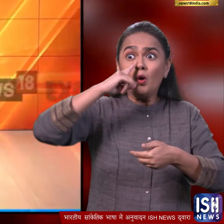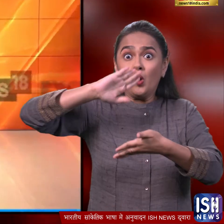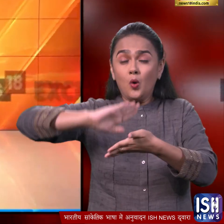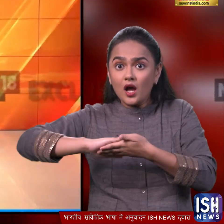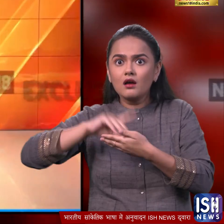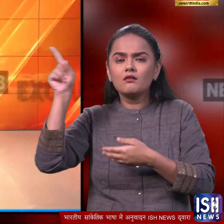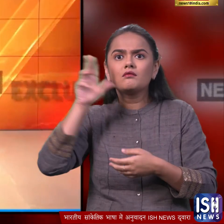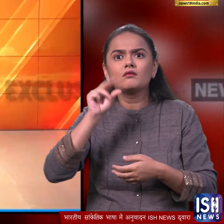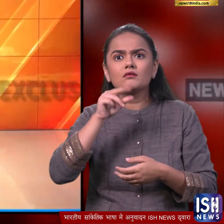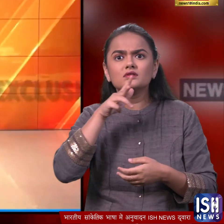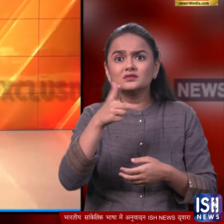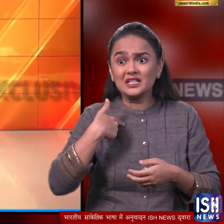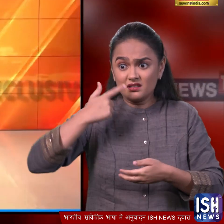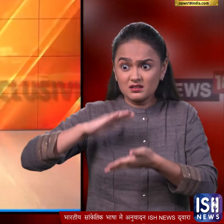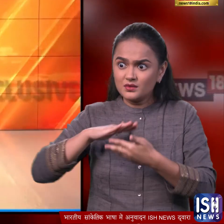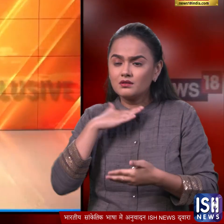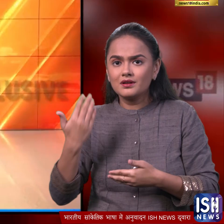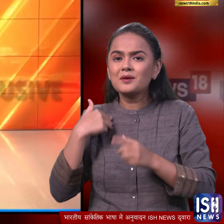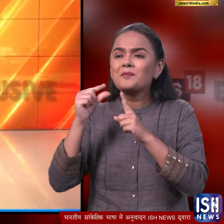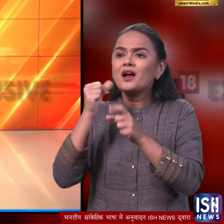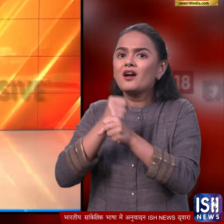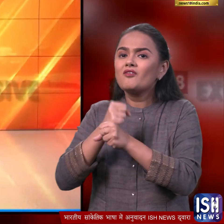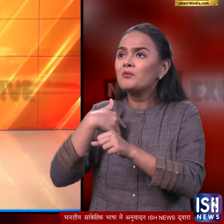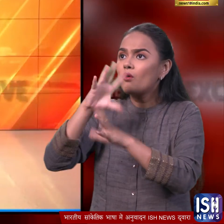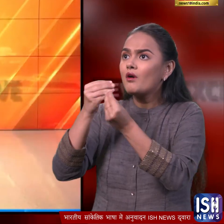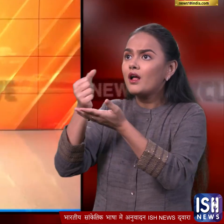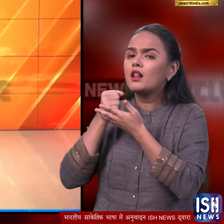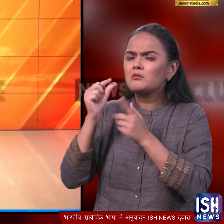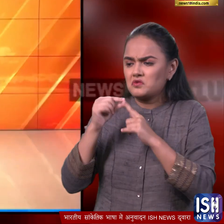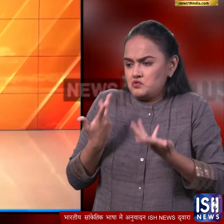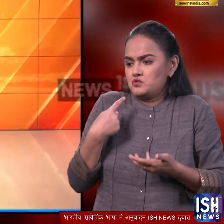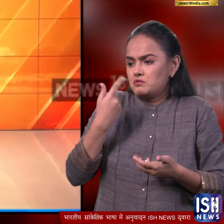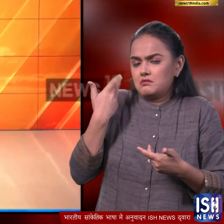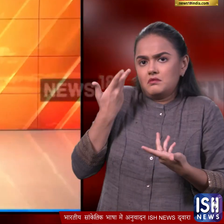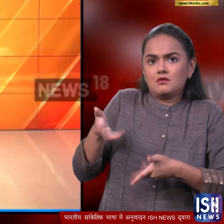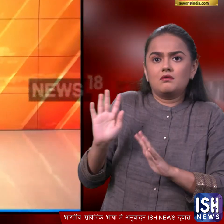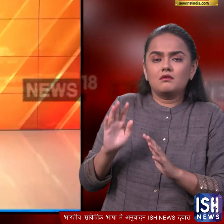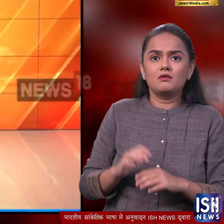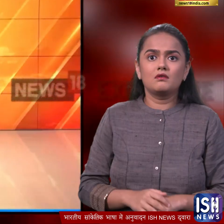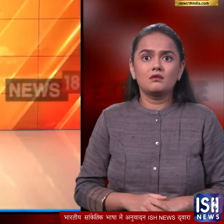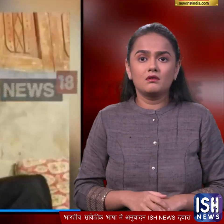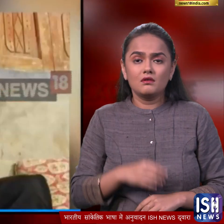आतंकी की पत्नी ने दी। उसने बताया कि पति की मौत के बाद पाकिस्तान सरकार ने उससे मुंह मोड़ लिया।